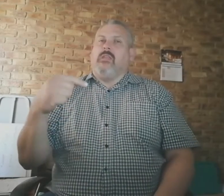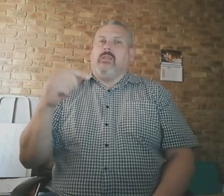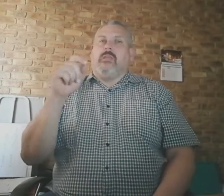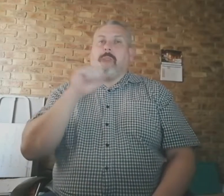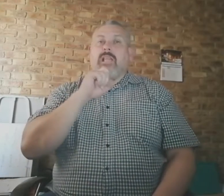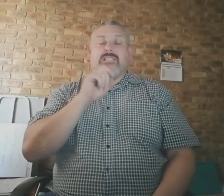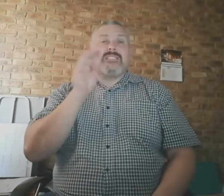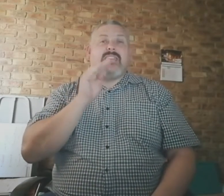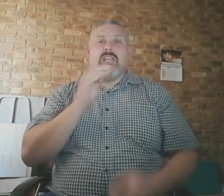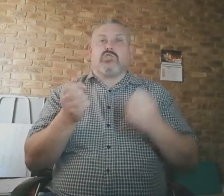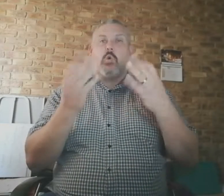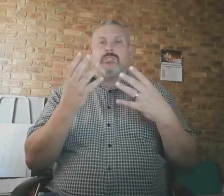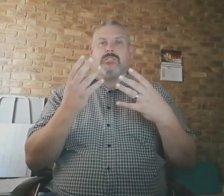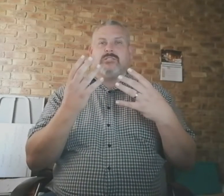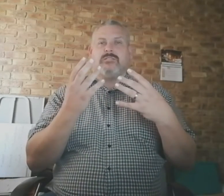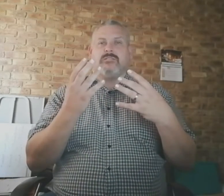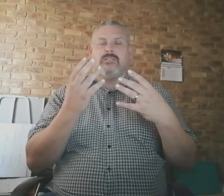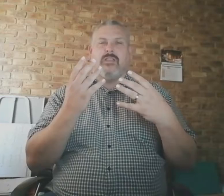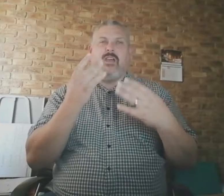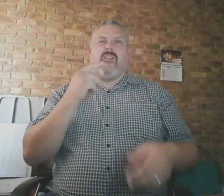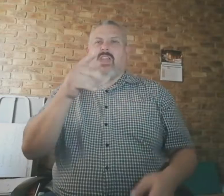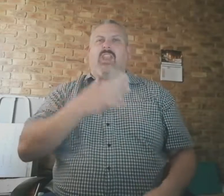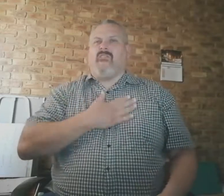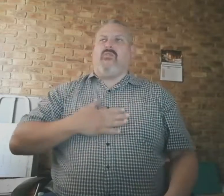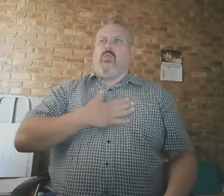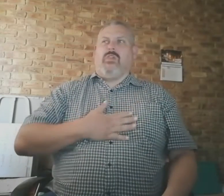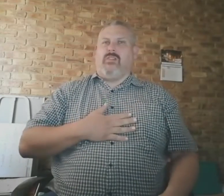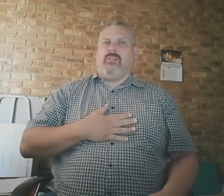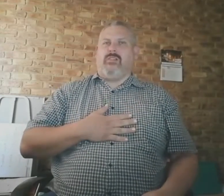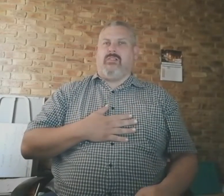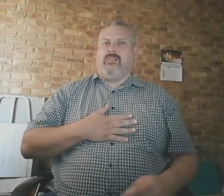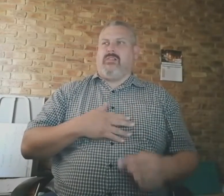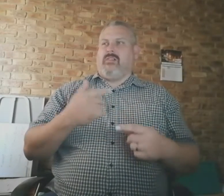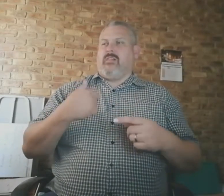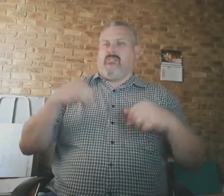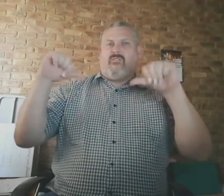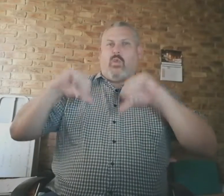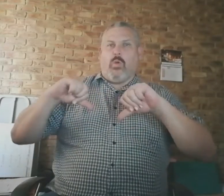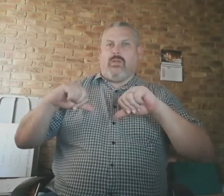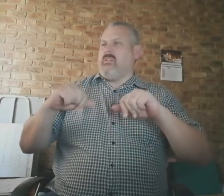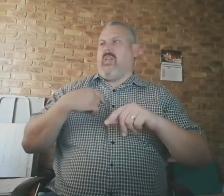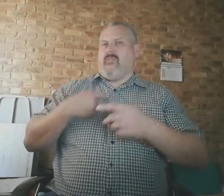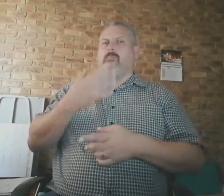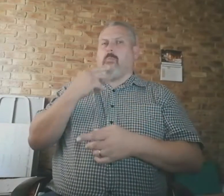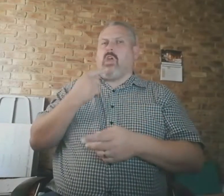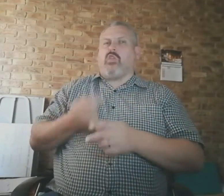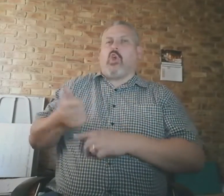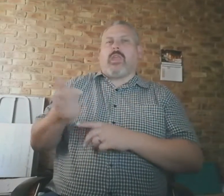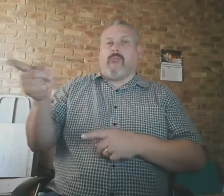Mense skinde soms, en hulle voer verloor, verloor, verloor, verloor,